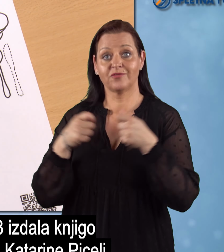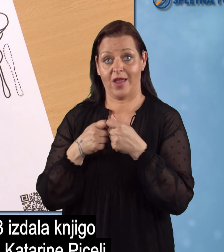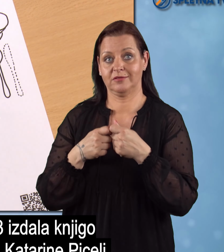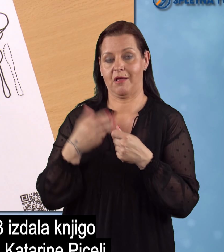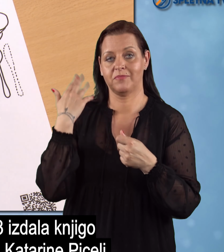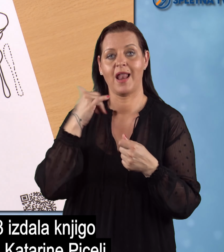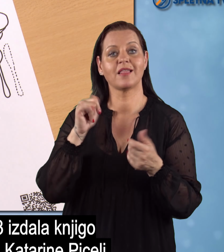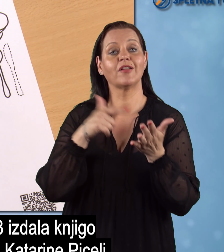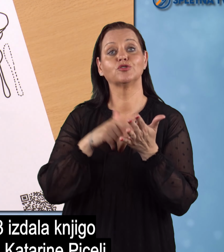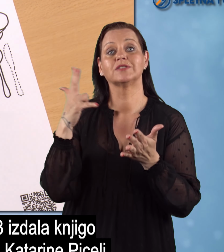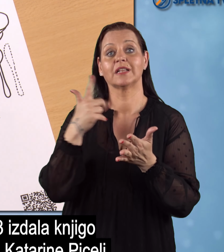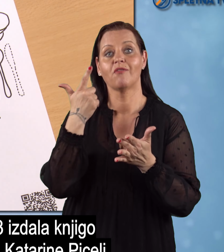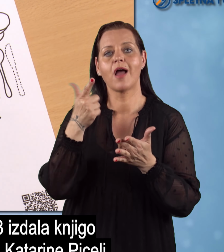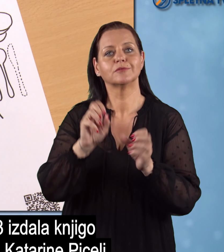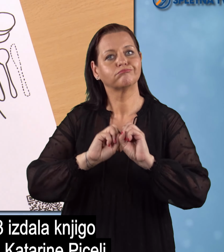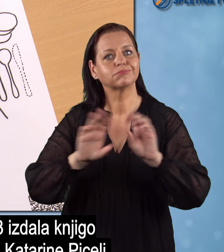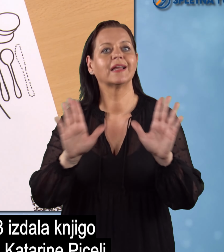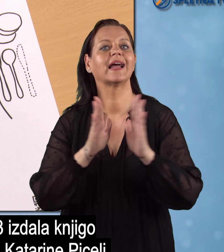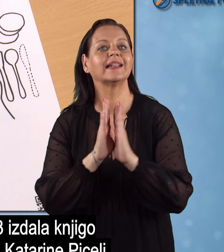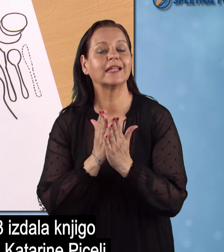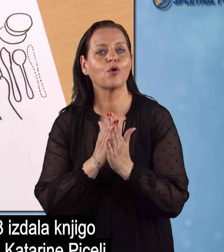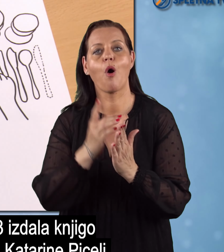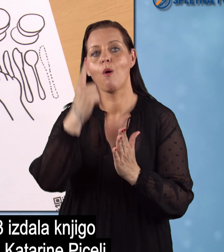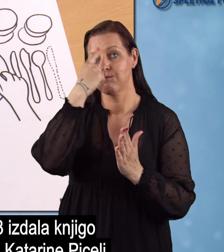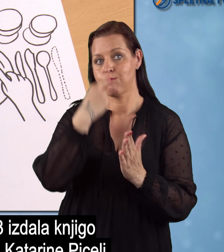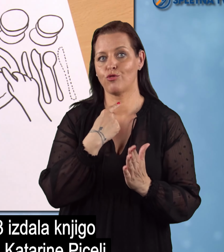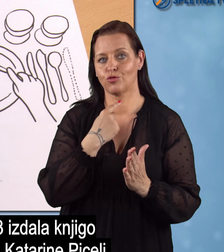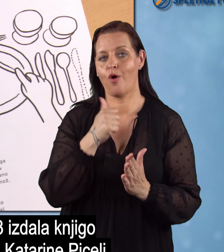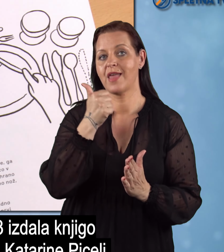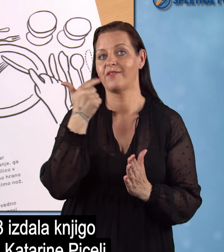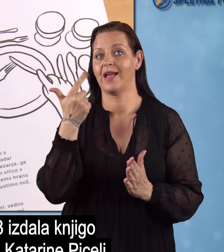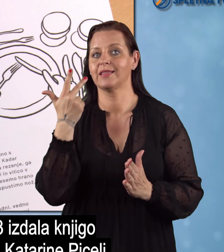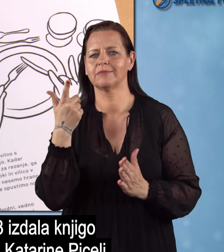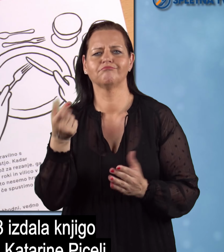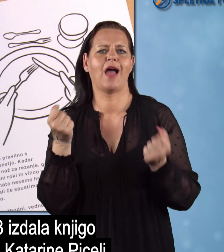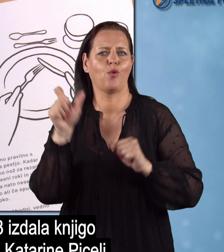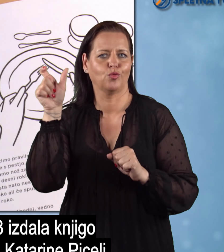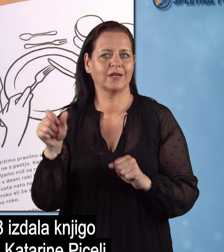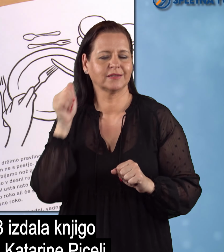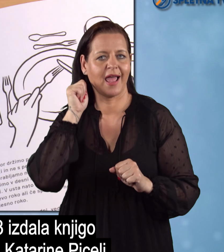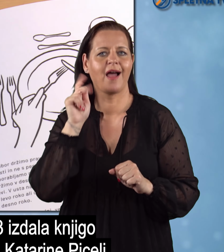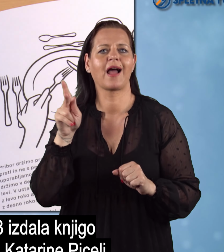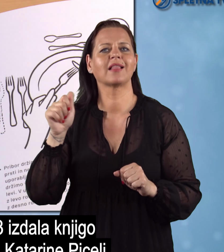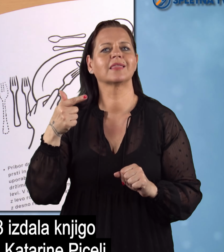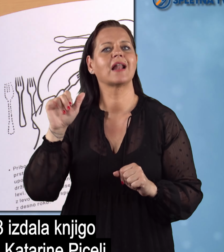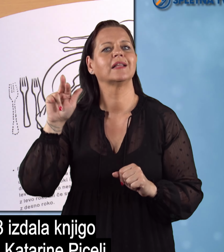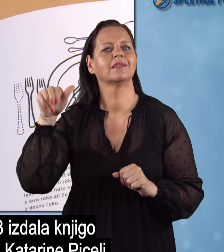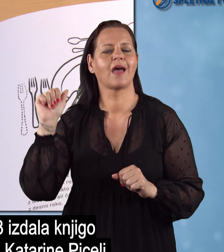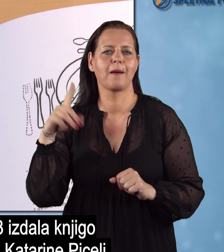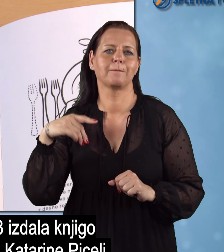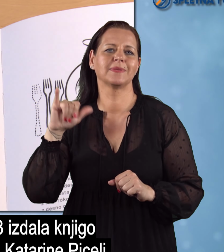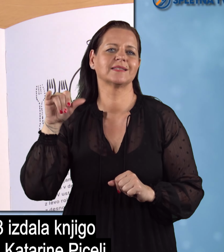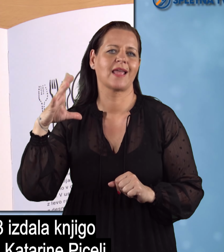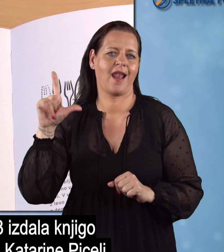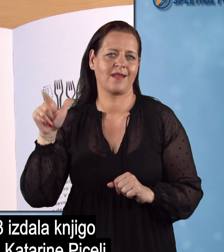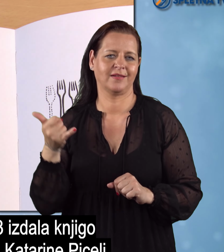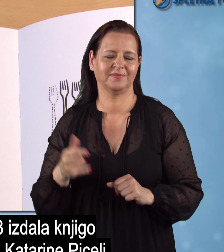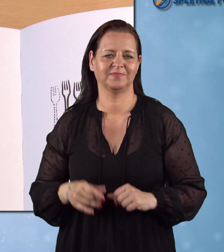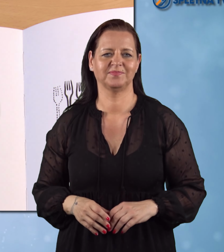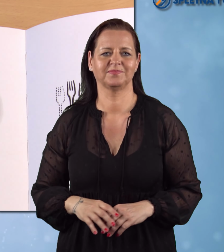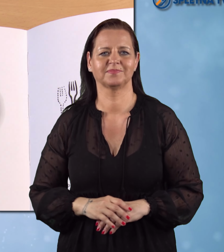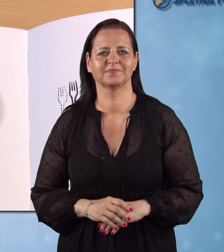Zveza je leta 2023 izdala knjigo Bonton 1, 2, 3 avtorice Katarine Picelj.